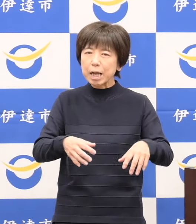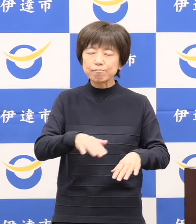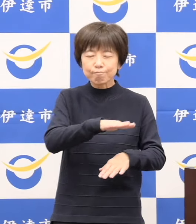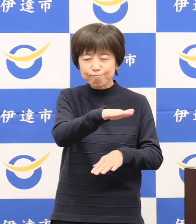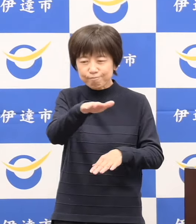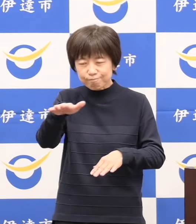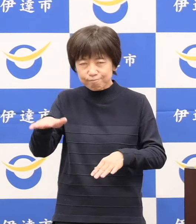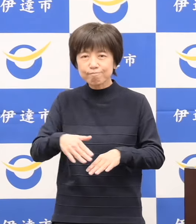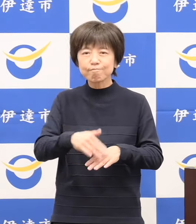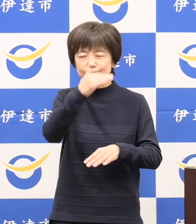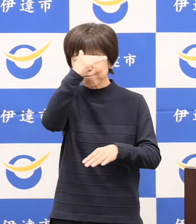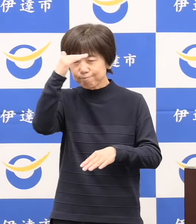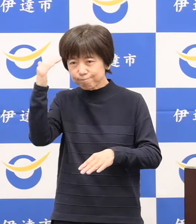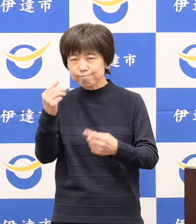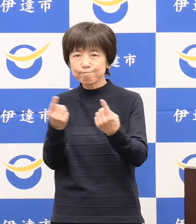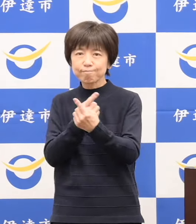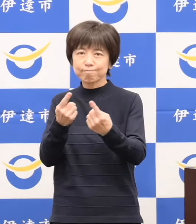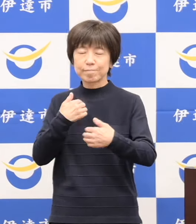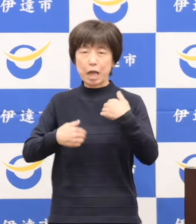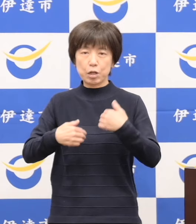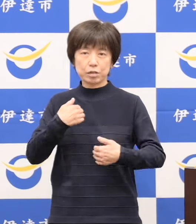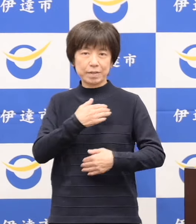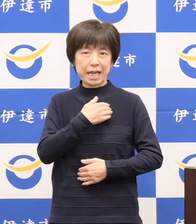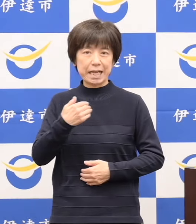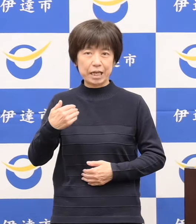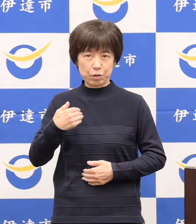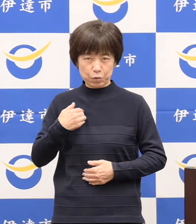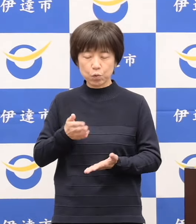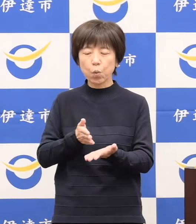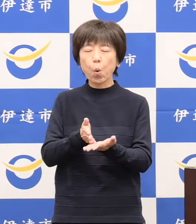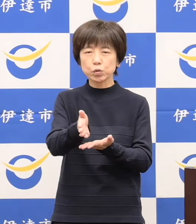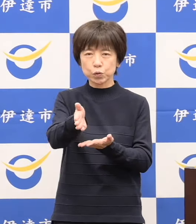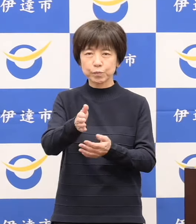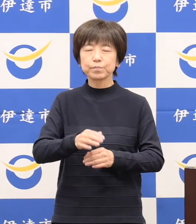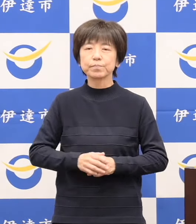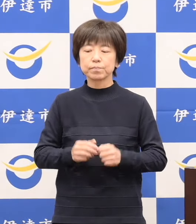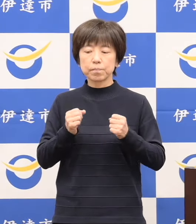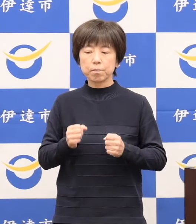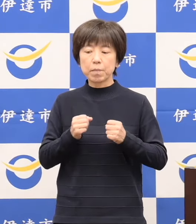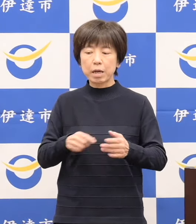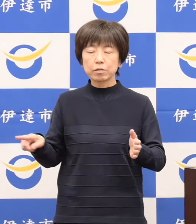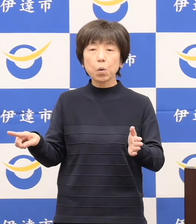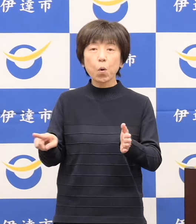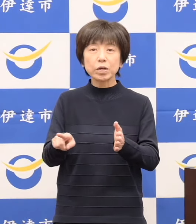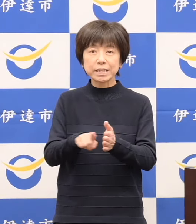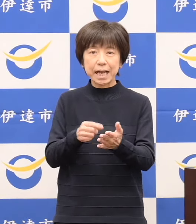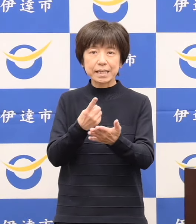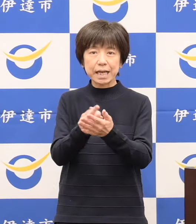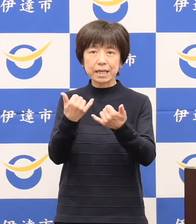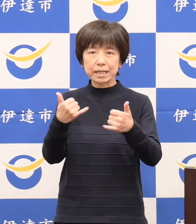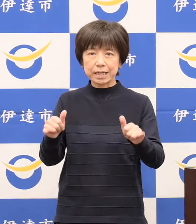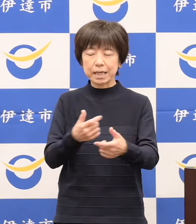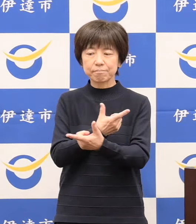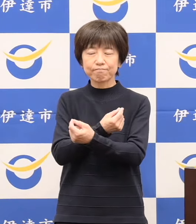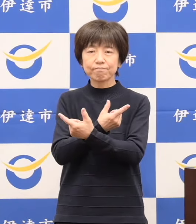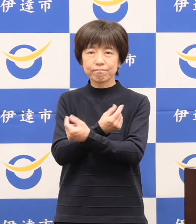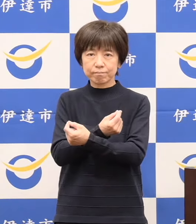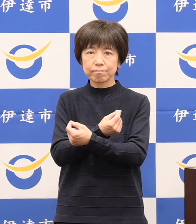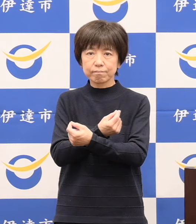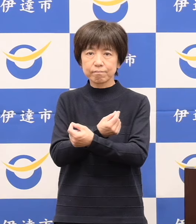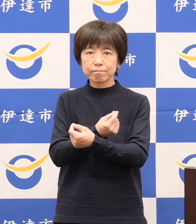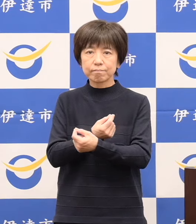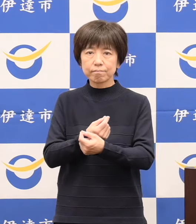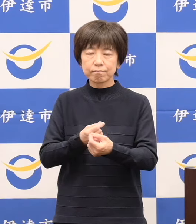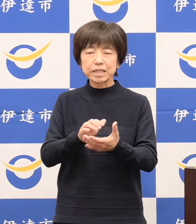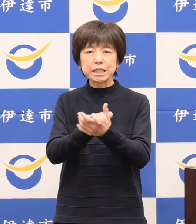の変化をお楽しみいただけるコースとなっております。マラソンを通しまして参加者相互の親睦と